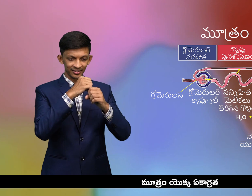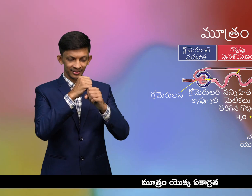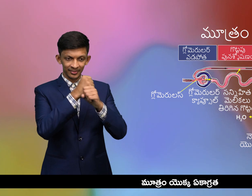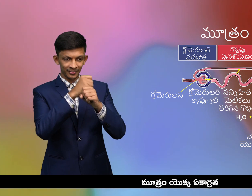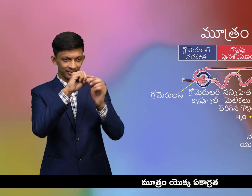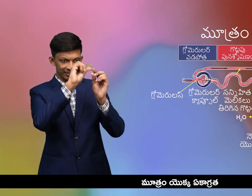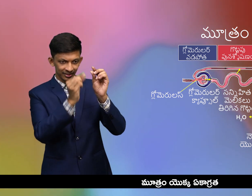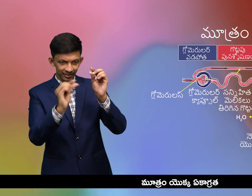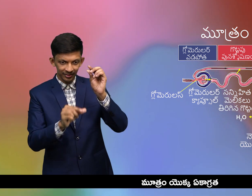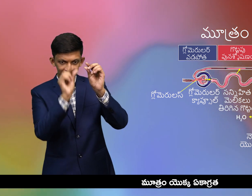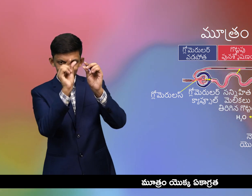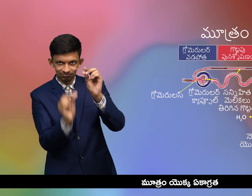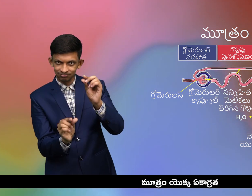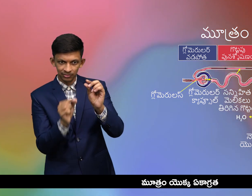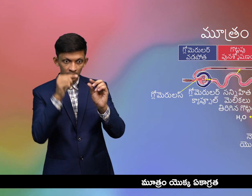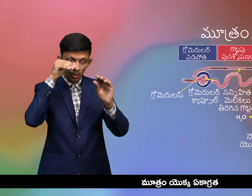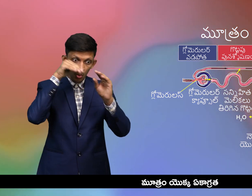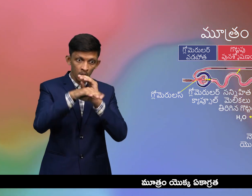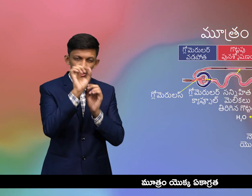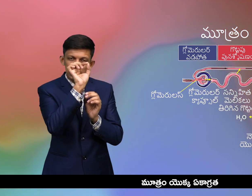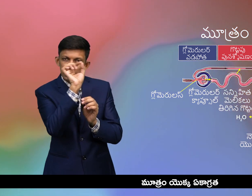మూత్రం యొక్క ఏకాగ్రత,